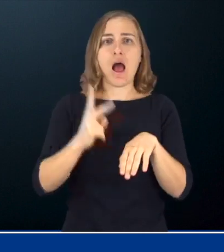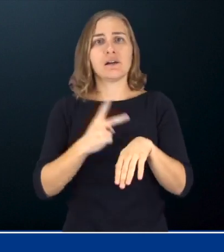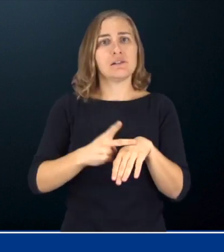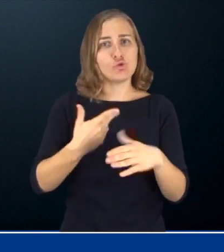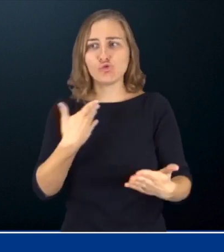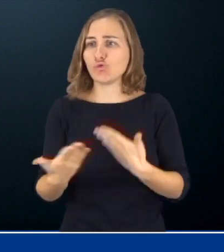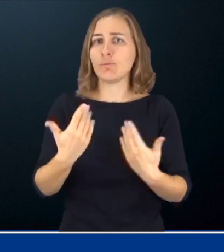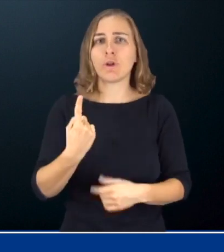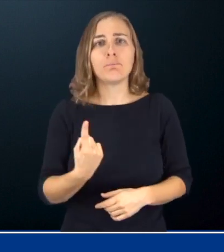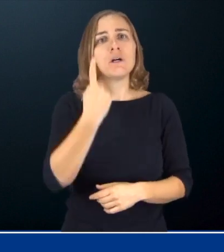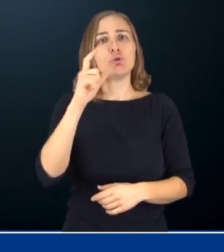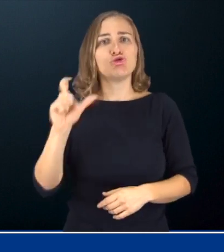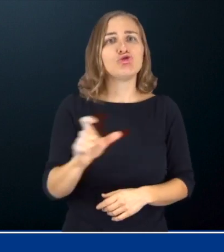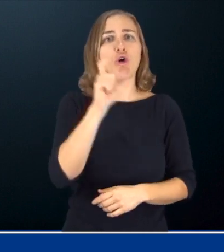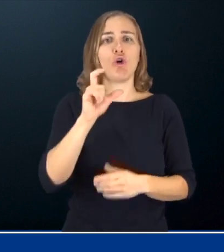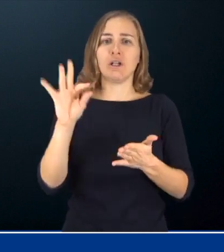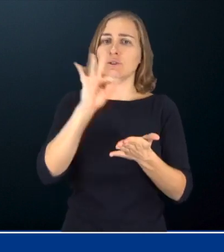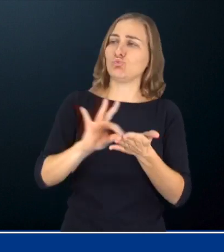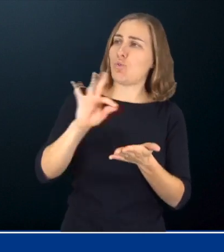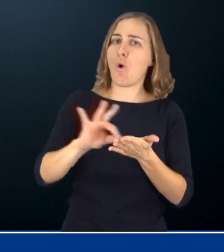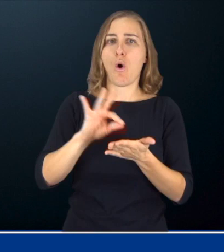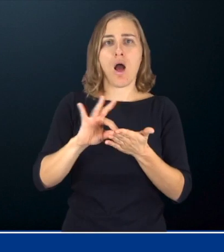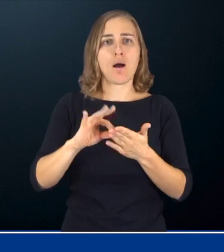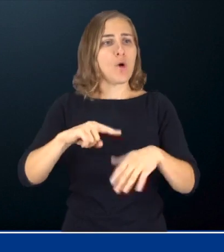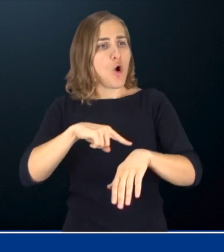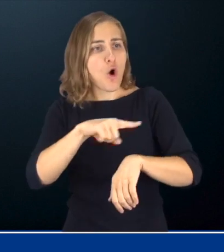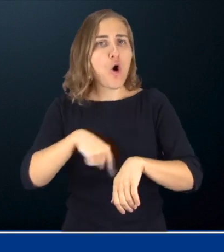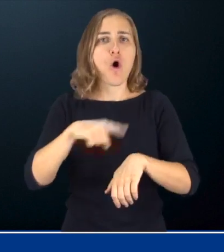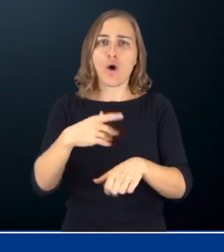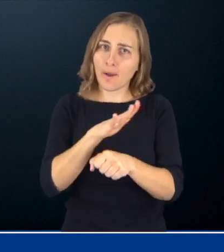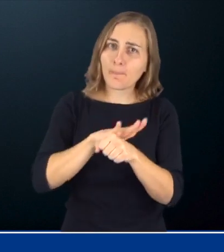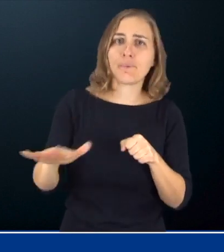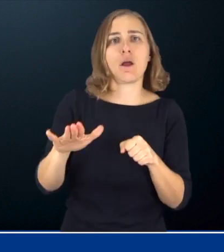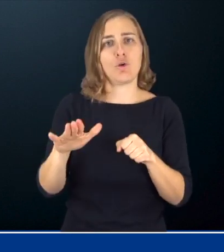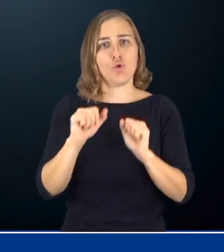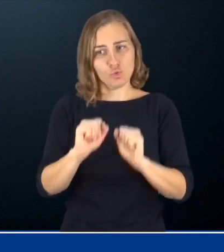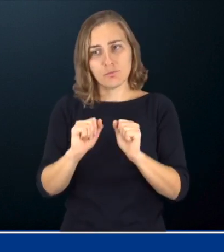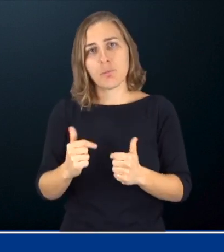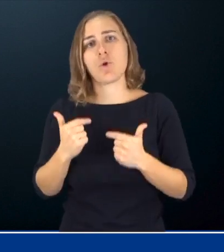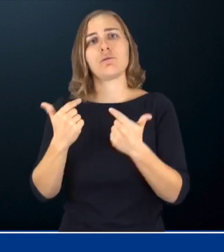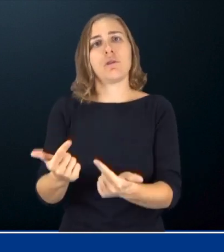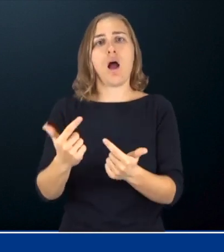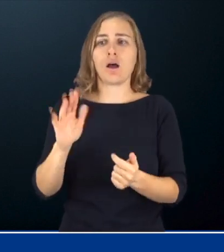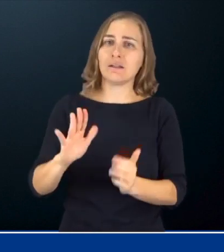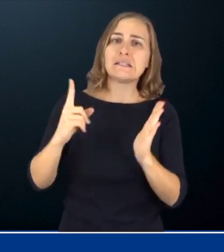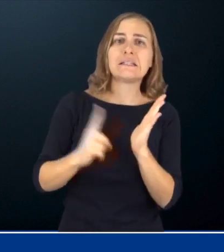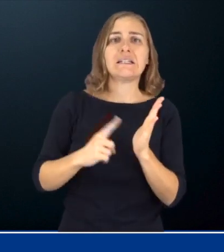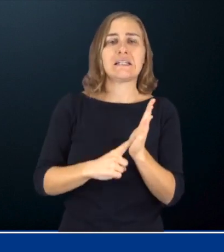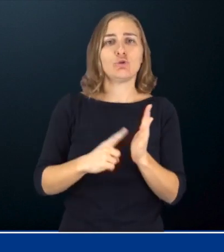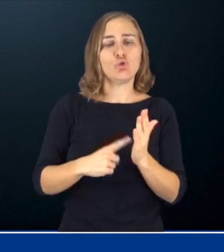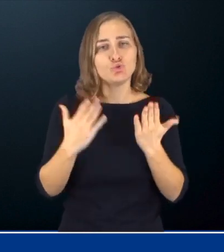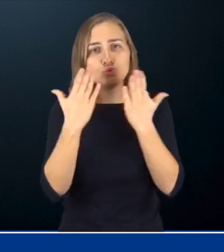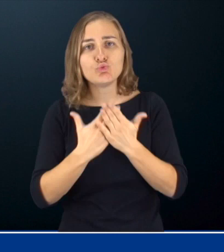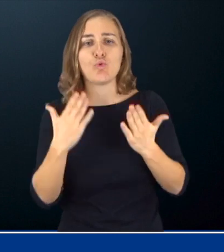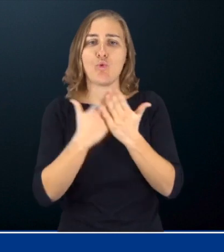assistente alla comunicazione dal primo giorno di scuola, con orario completo, per garantire parità di accesso al diritto allo studio per